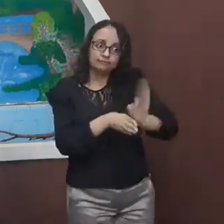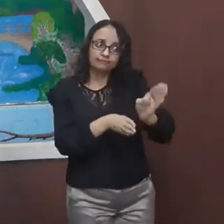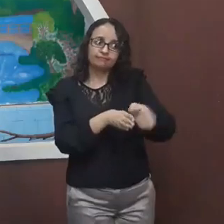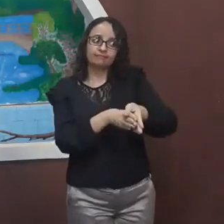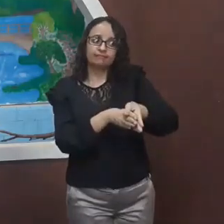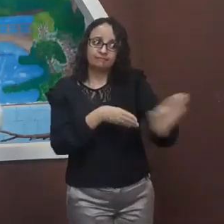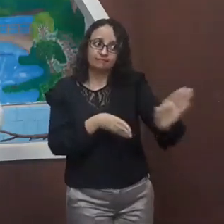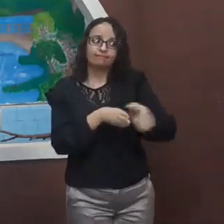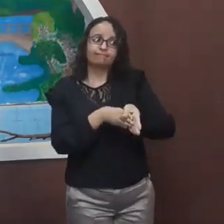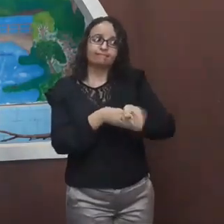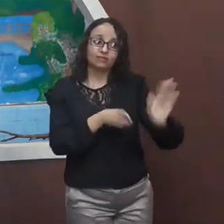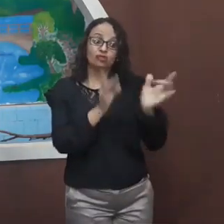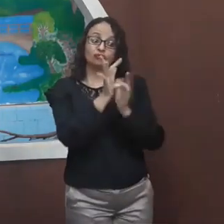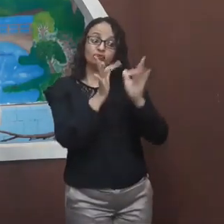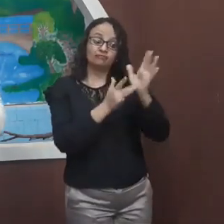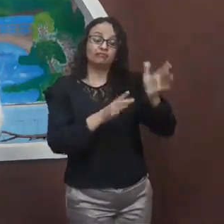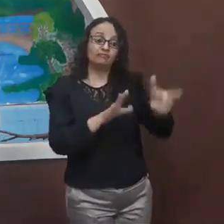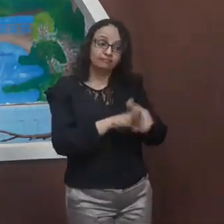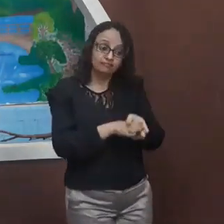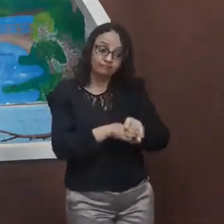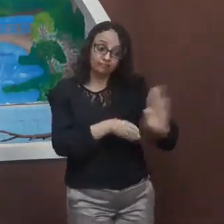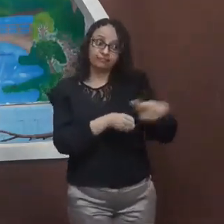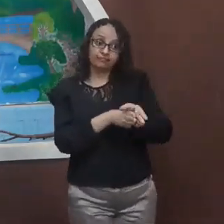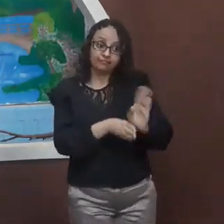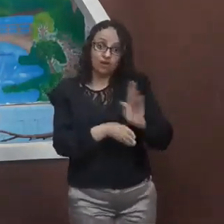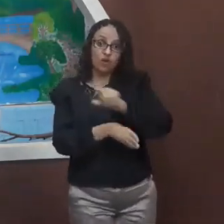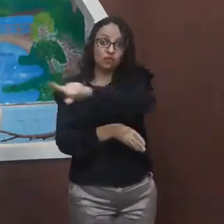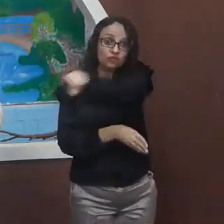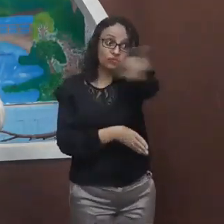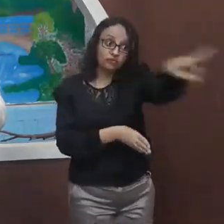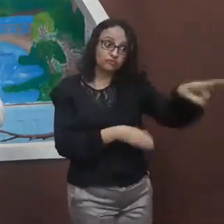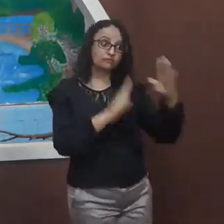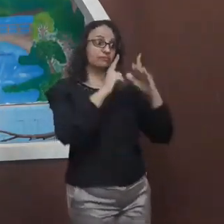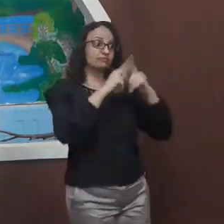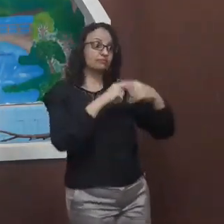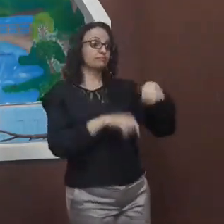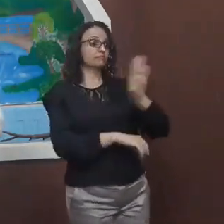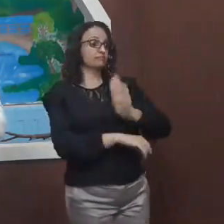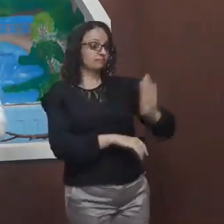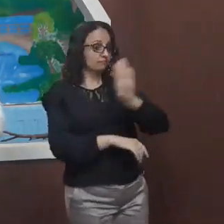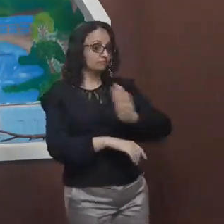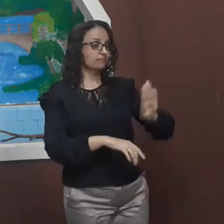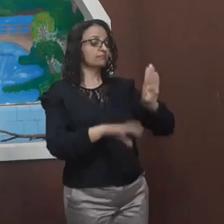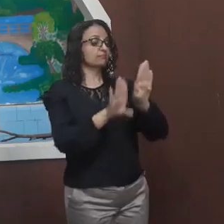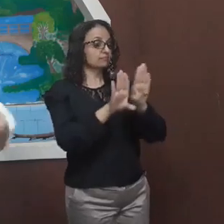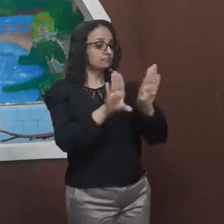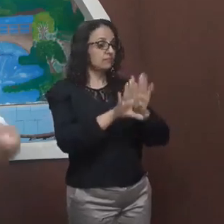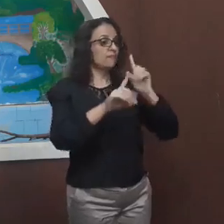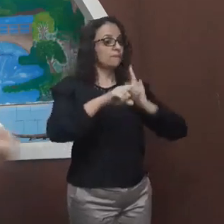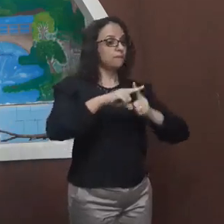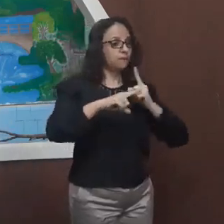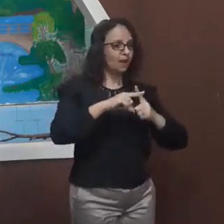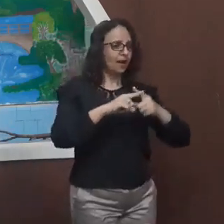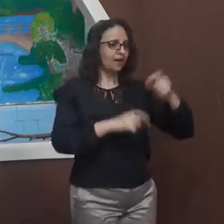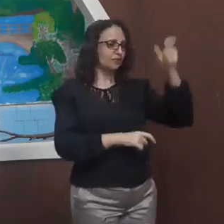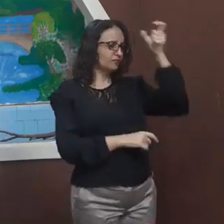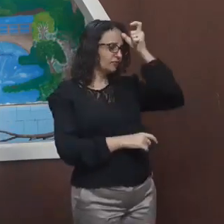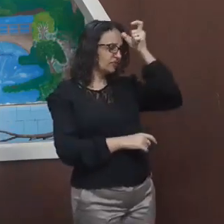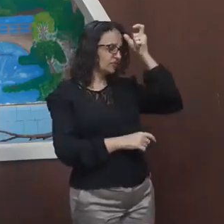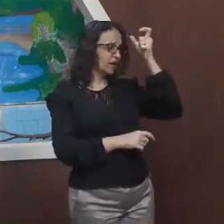irmão aqui da Igreja Batista, vou dizer aqui como um todo, não vou falar o nome de ninguém. Cuidado, meu querido, Satanás também quer